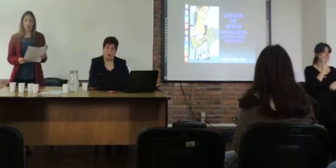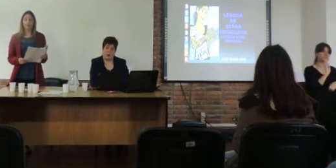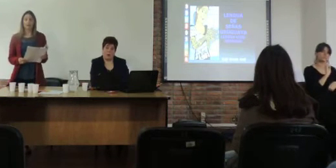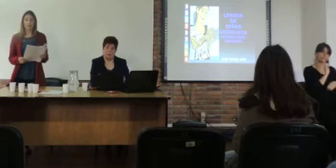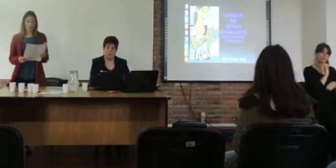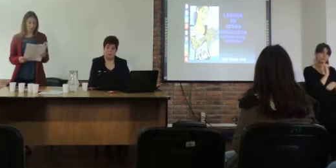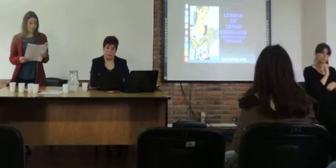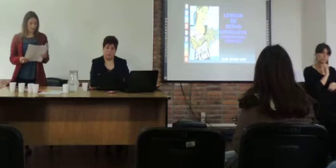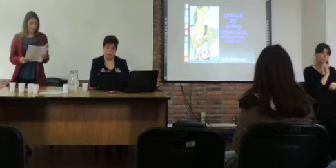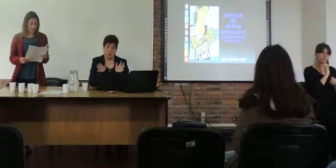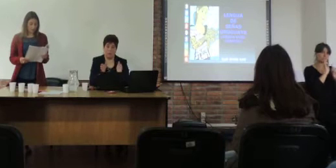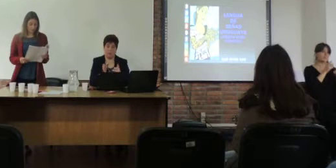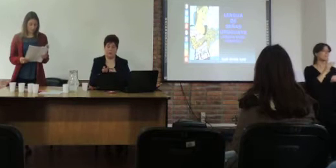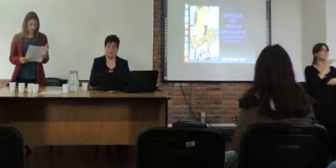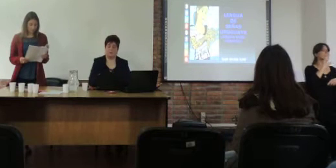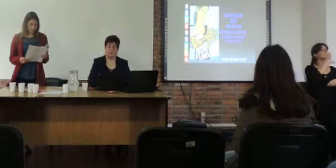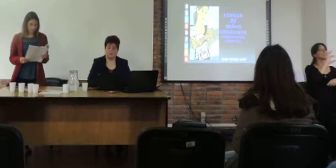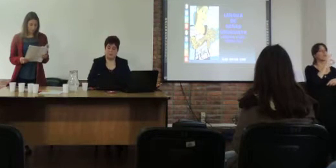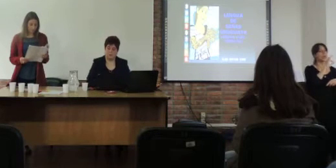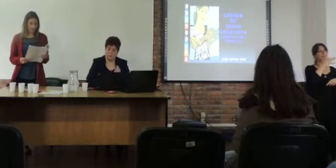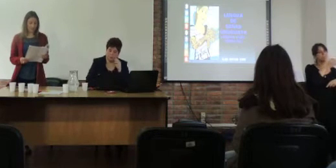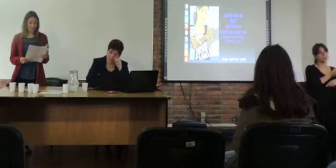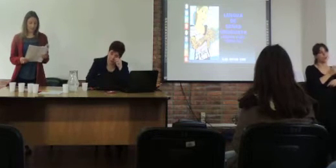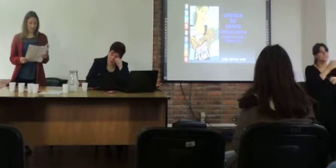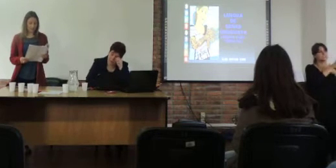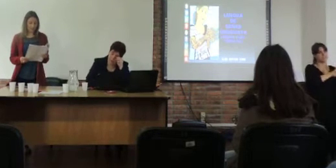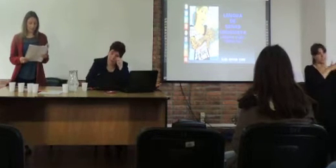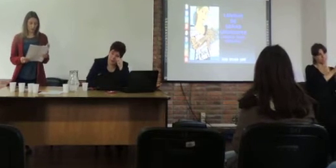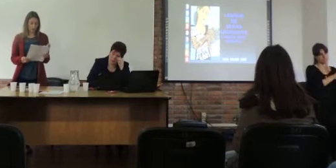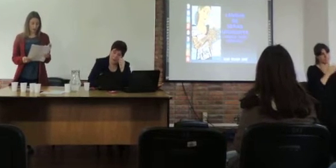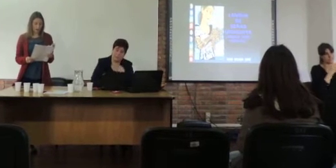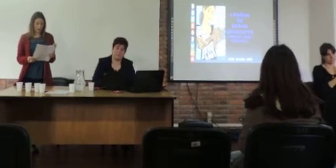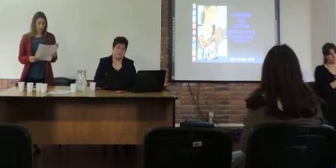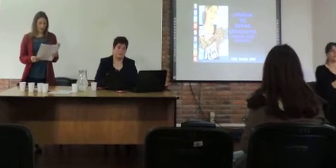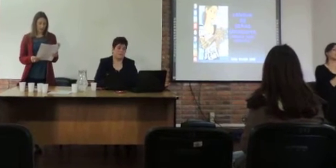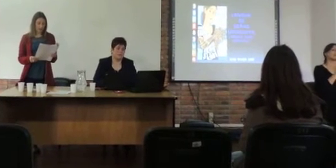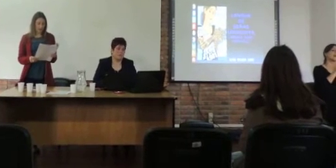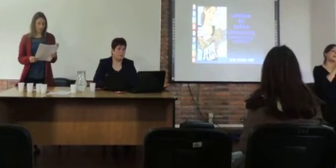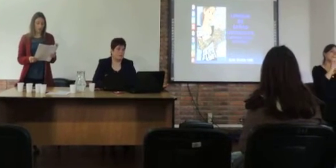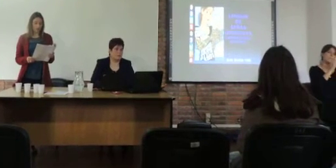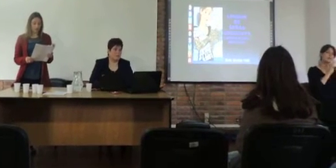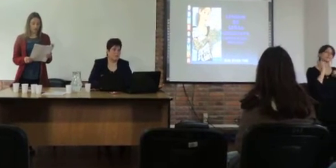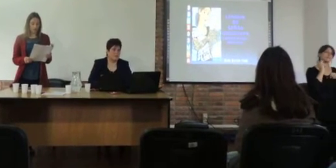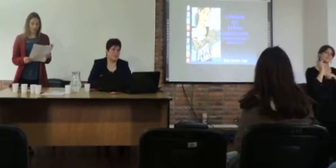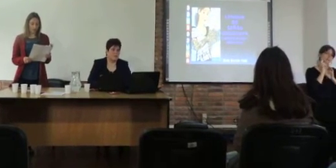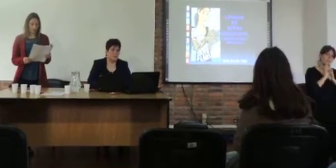y de Dilo Enseñas, representante de Uruguay en